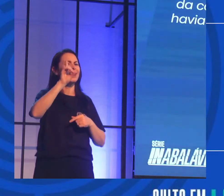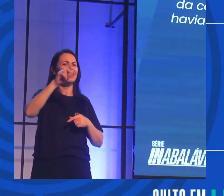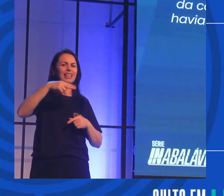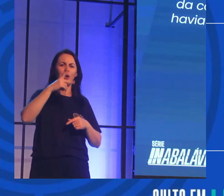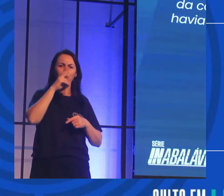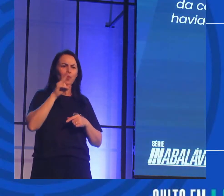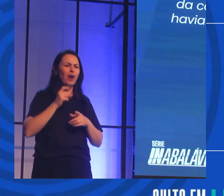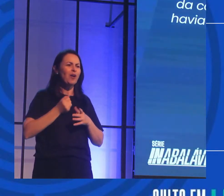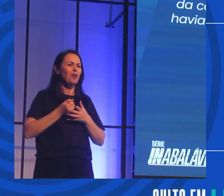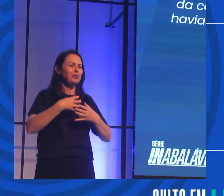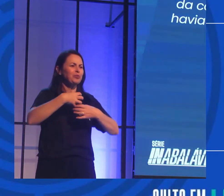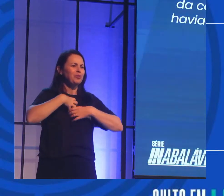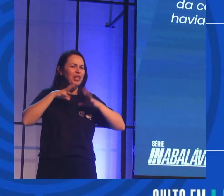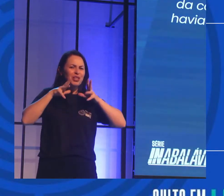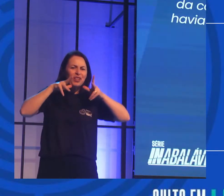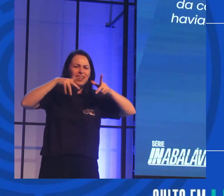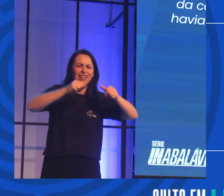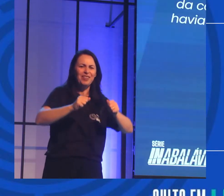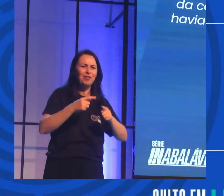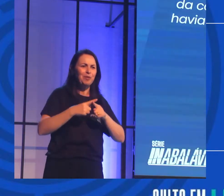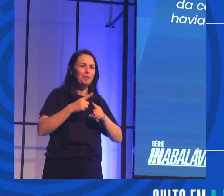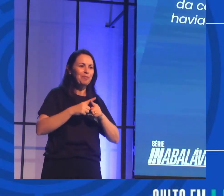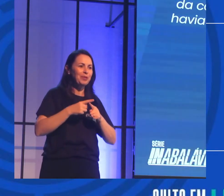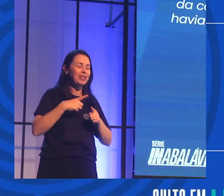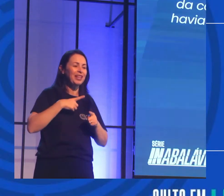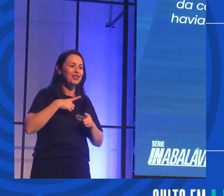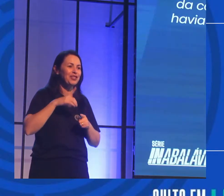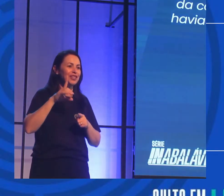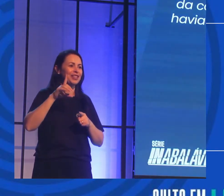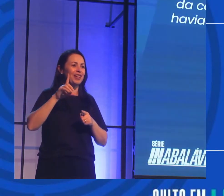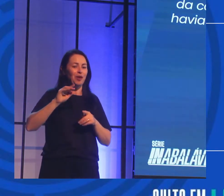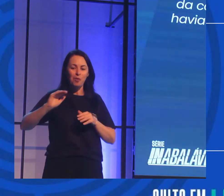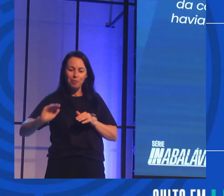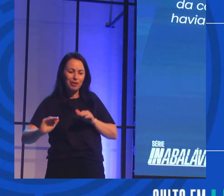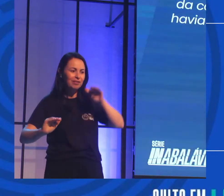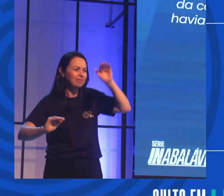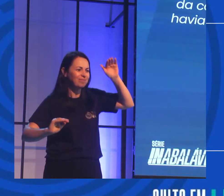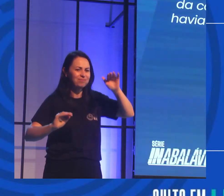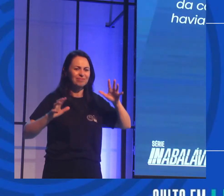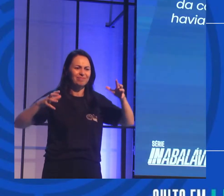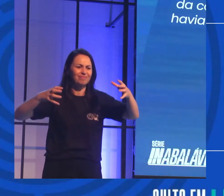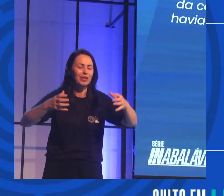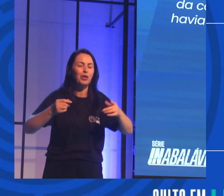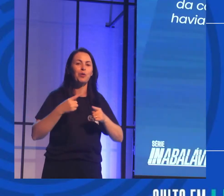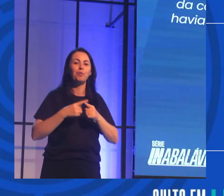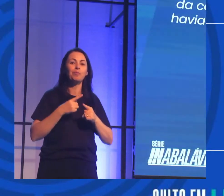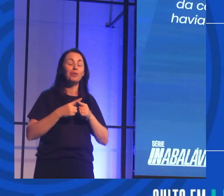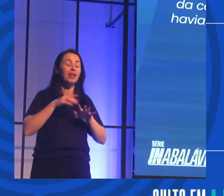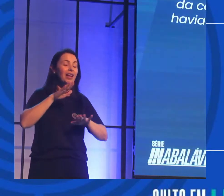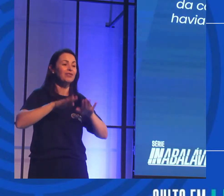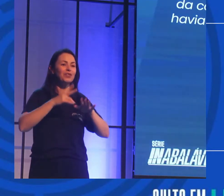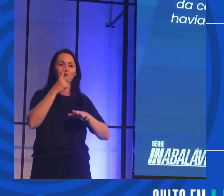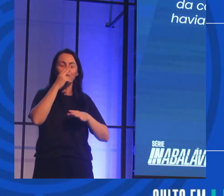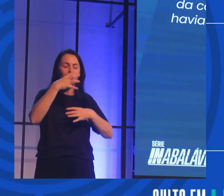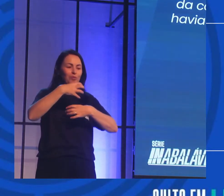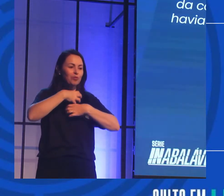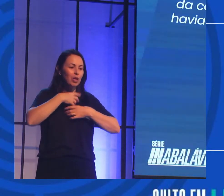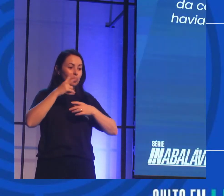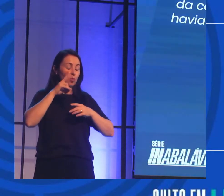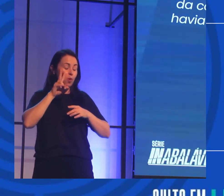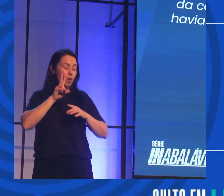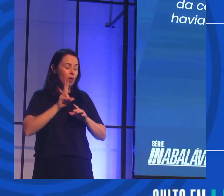leão. Parecia que o Dida era Daniel sendo, sabe? Essa é a cena às vezes, um leão